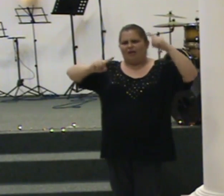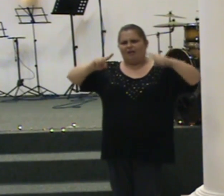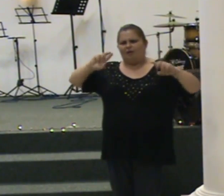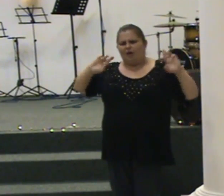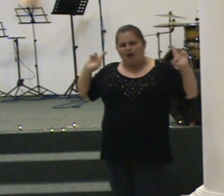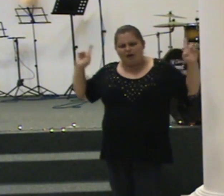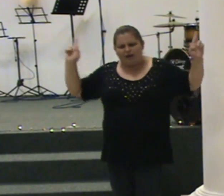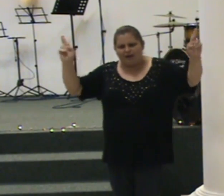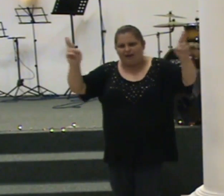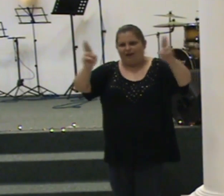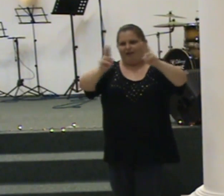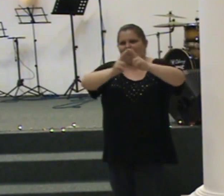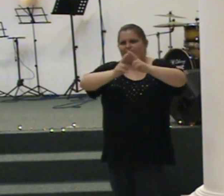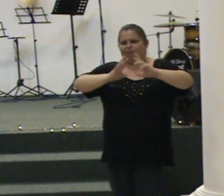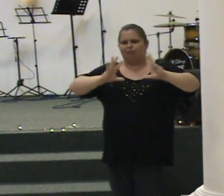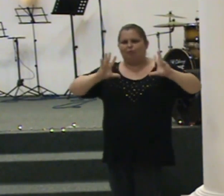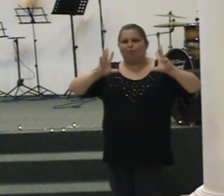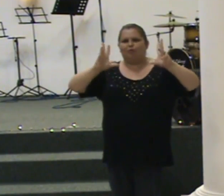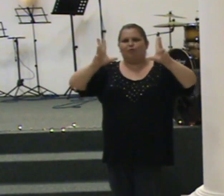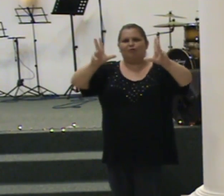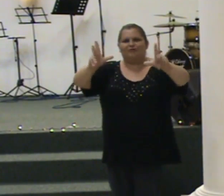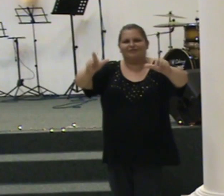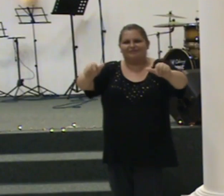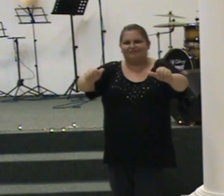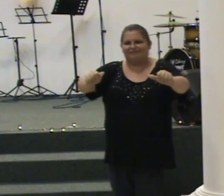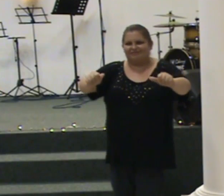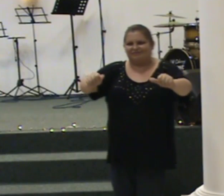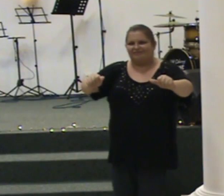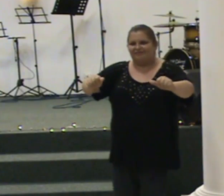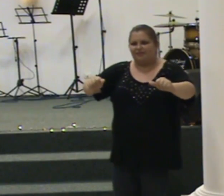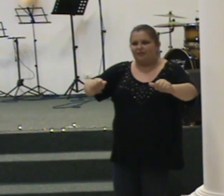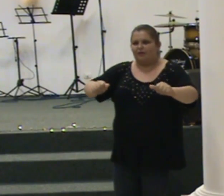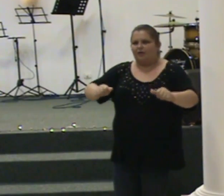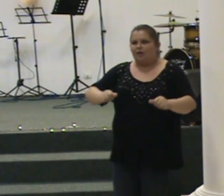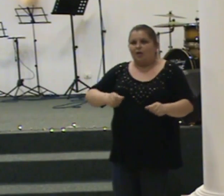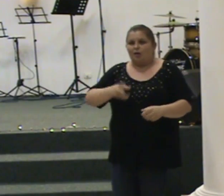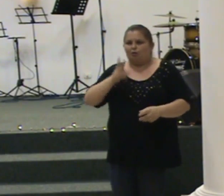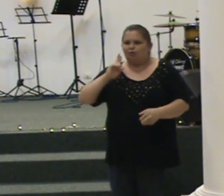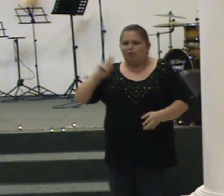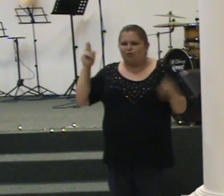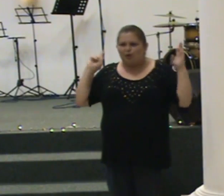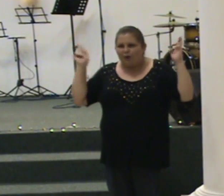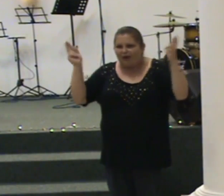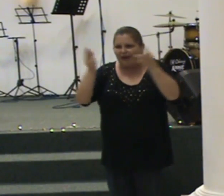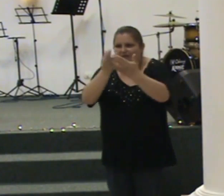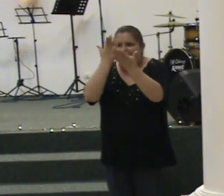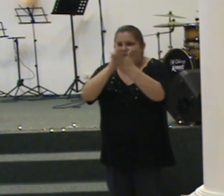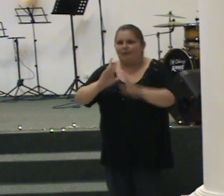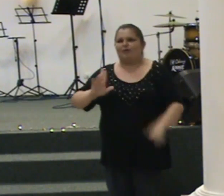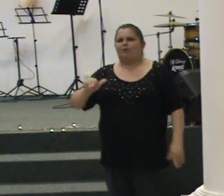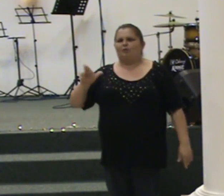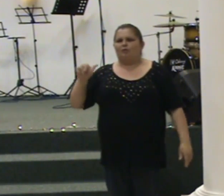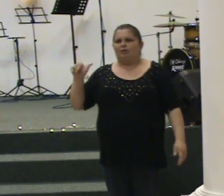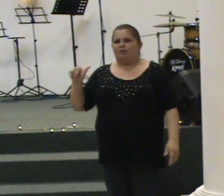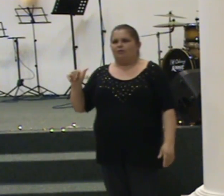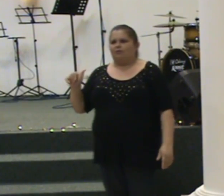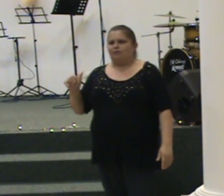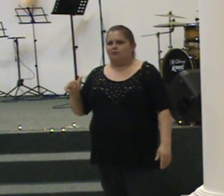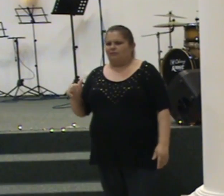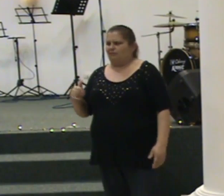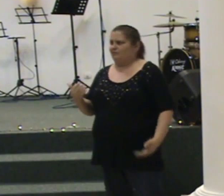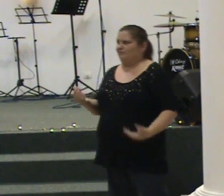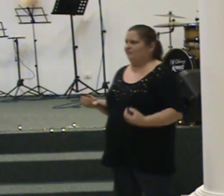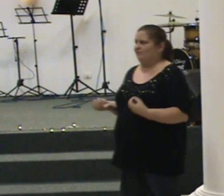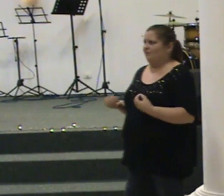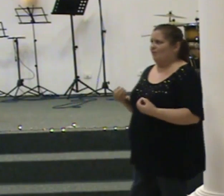eternamente sobre a descendência de Jacó, e o seu reino não terá fim. Então Maria perguntou ao anjo: como isso